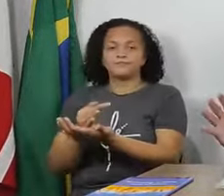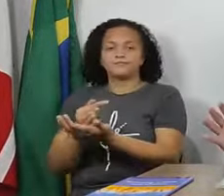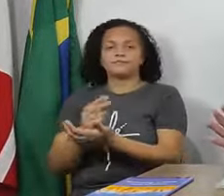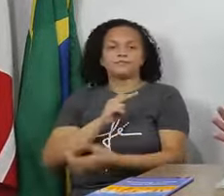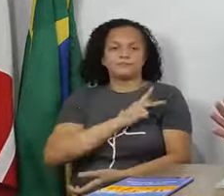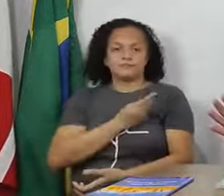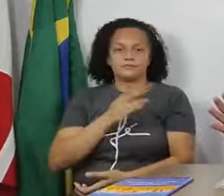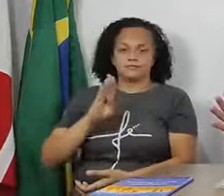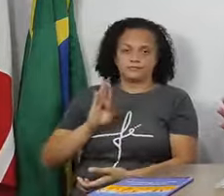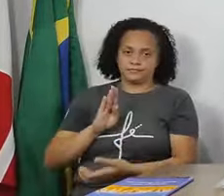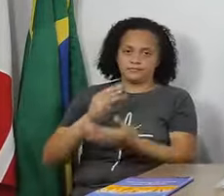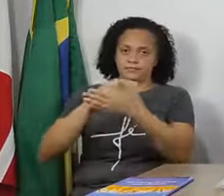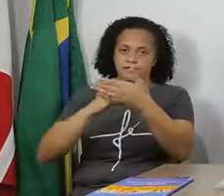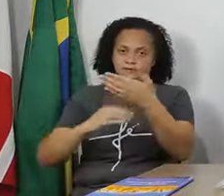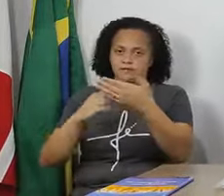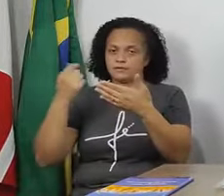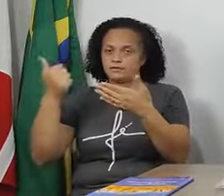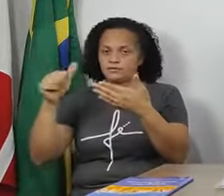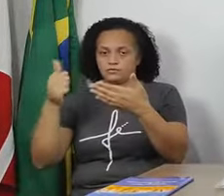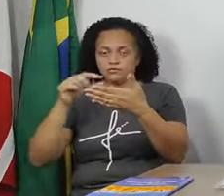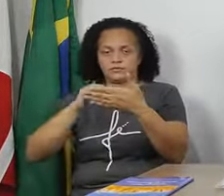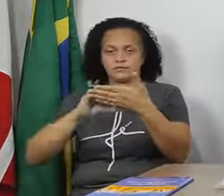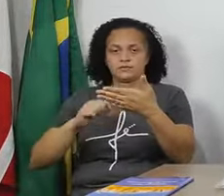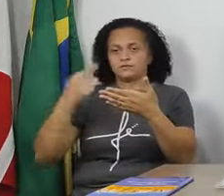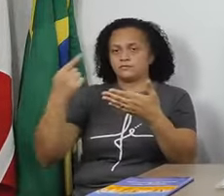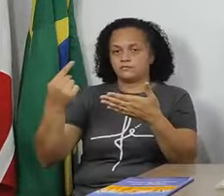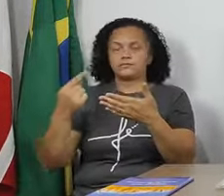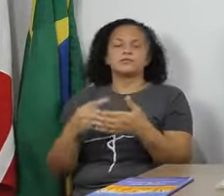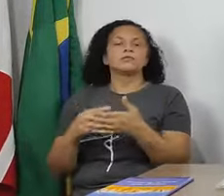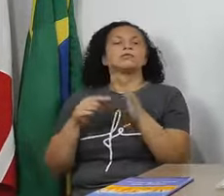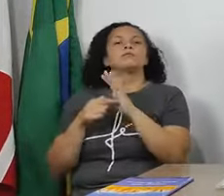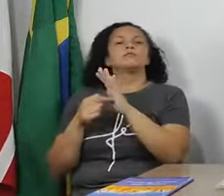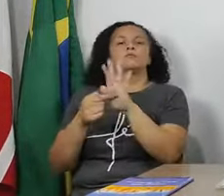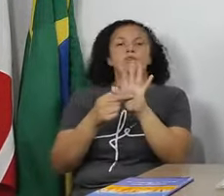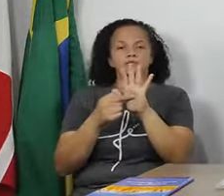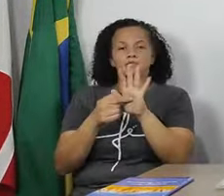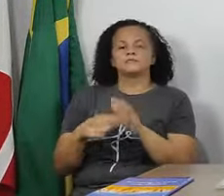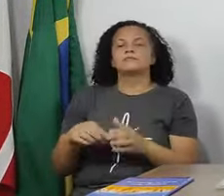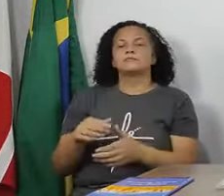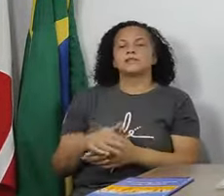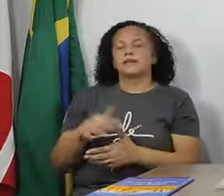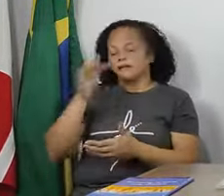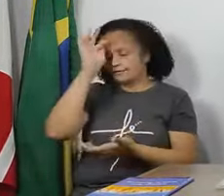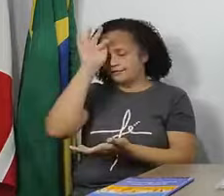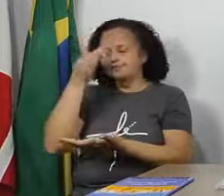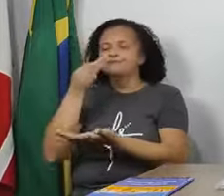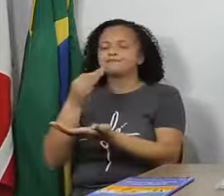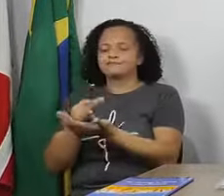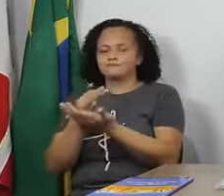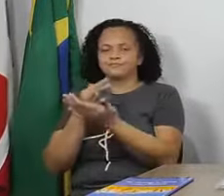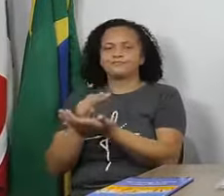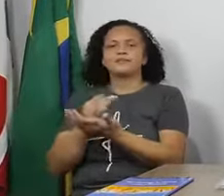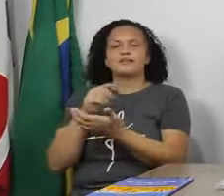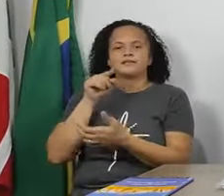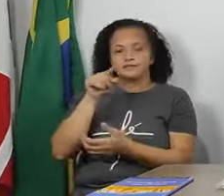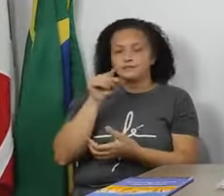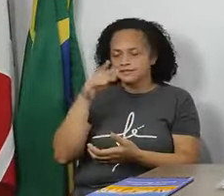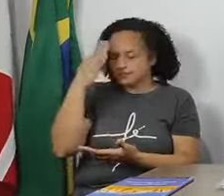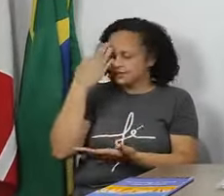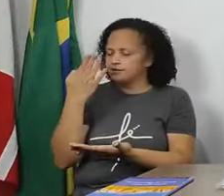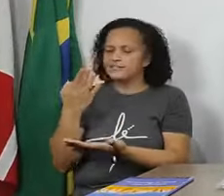bem o que é fé. Ele diz: ora, a fé é o firme fundamento das coisas que se